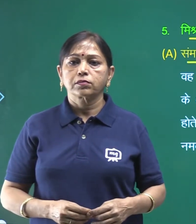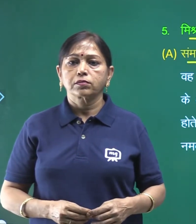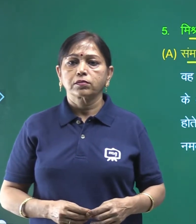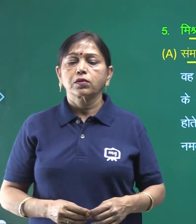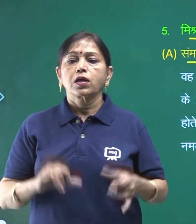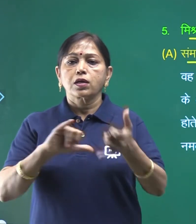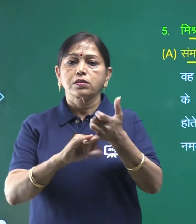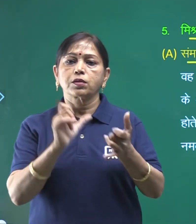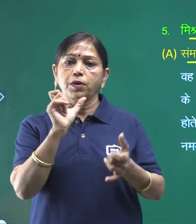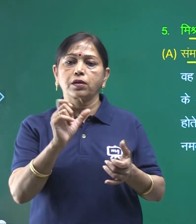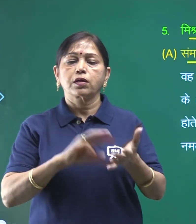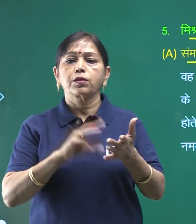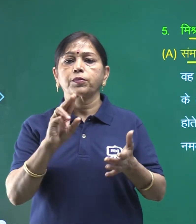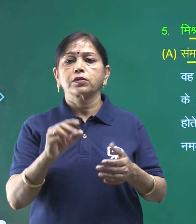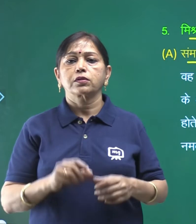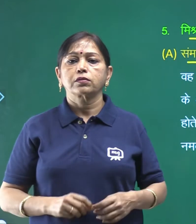सममांगी मिश्रण।